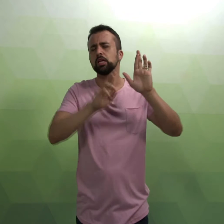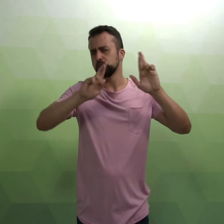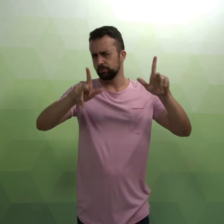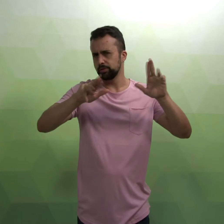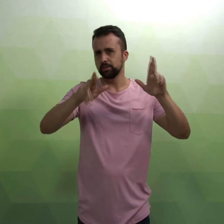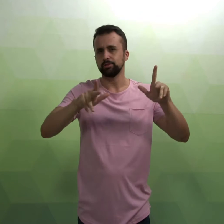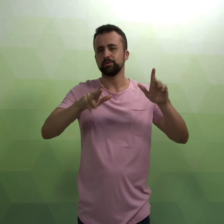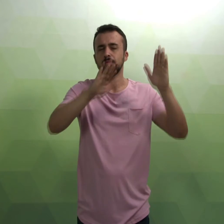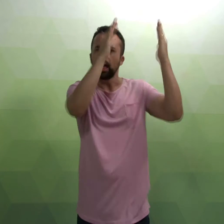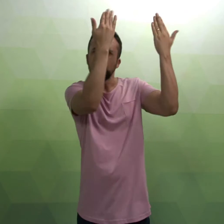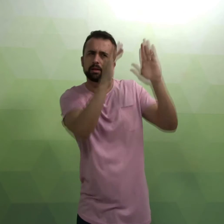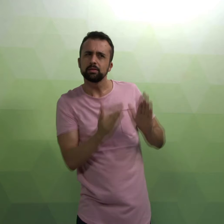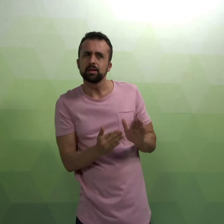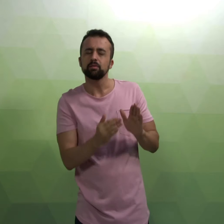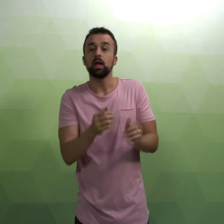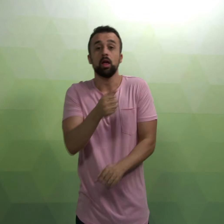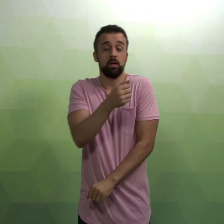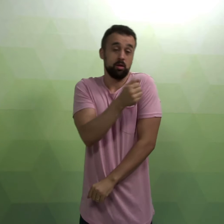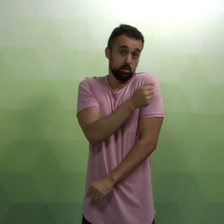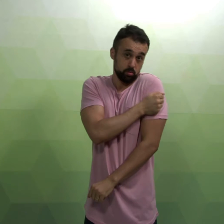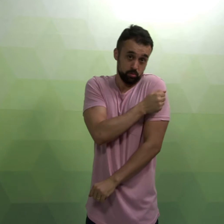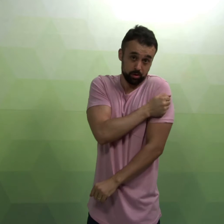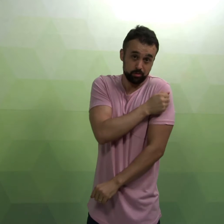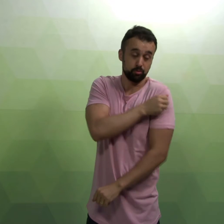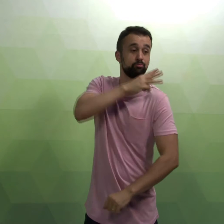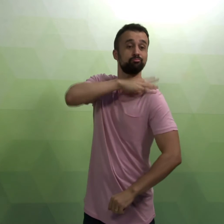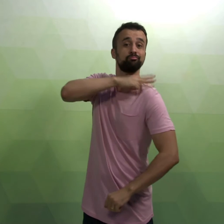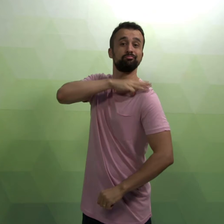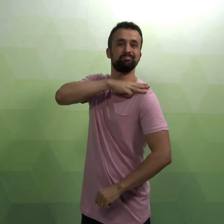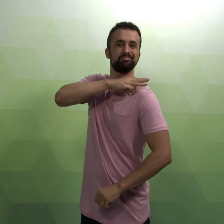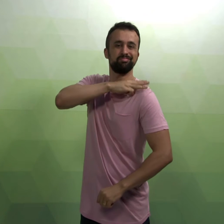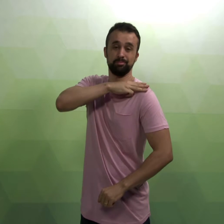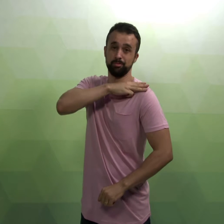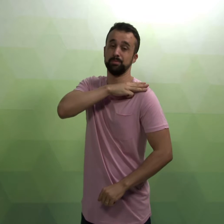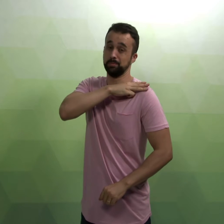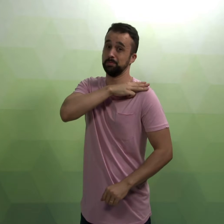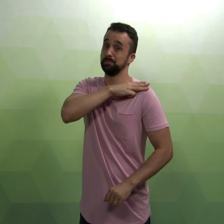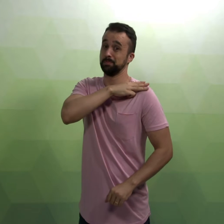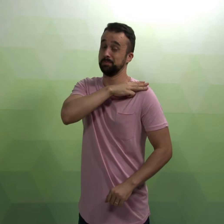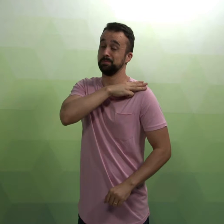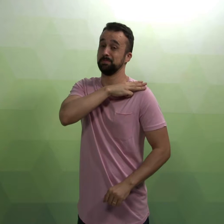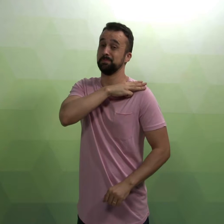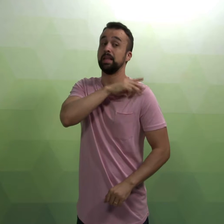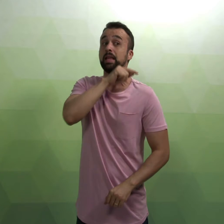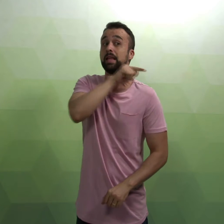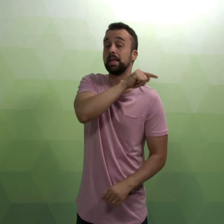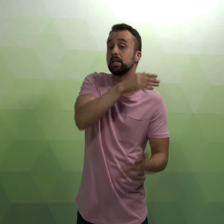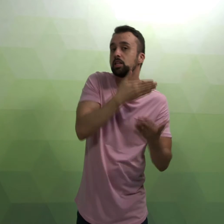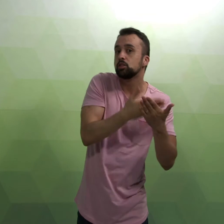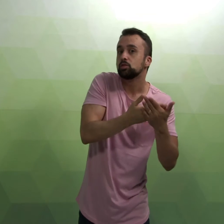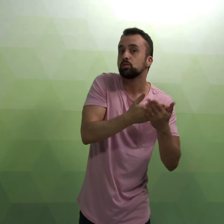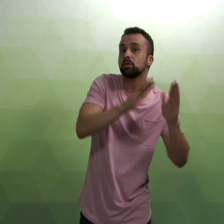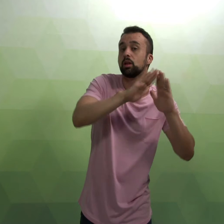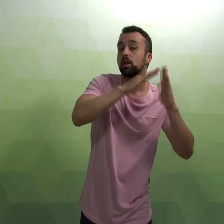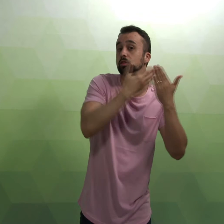Vamos agora analisar um texto de um jovem do terceiro ano do ensino médio que estuda numa escola